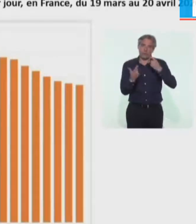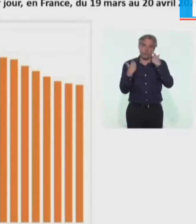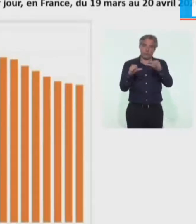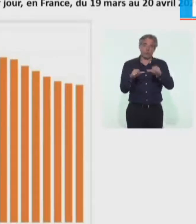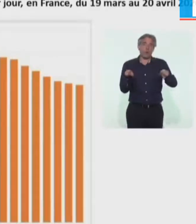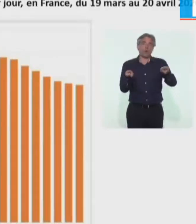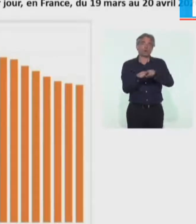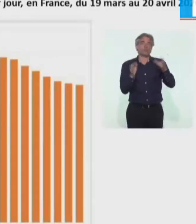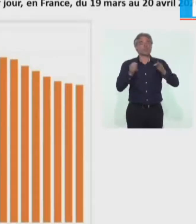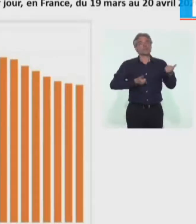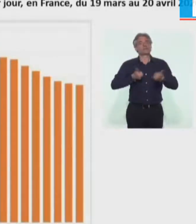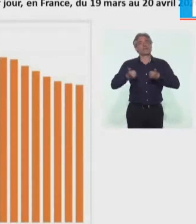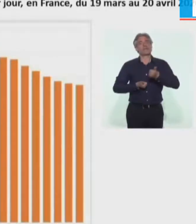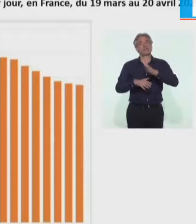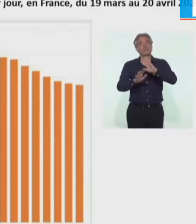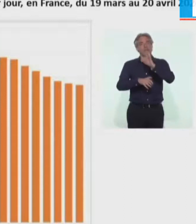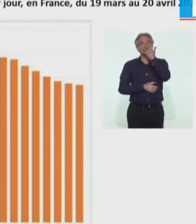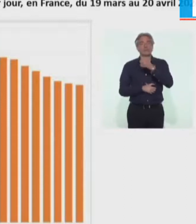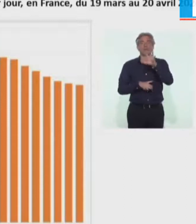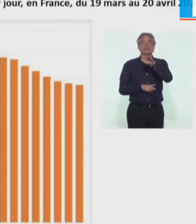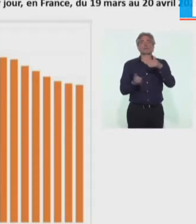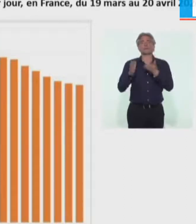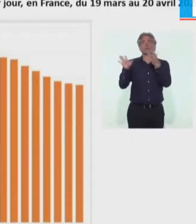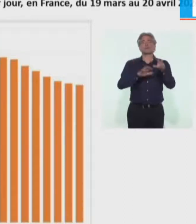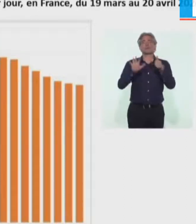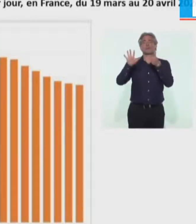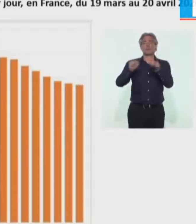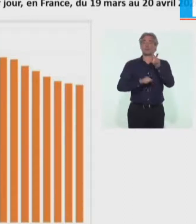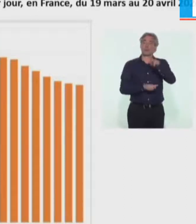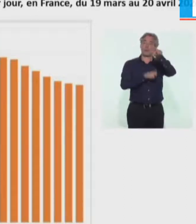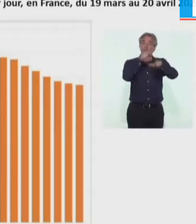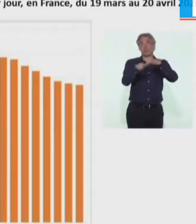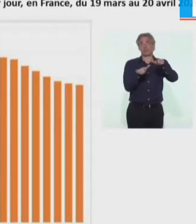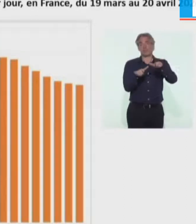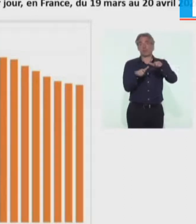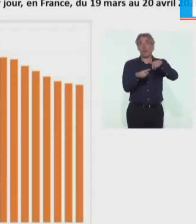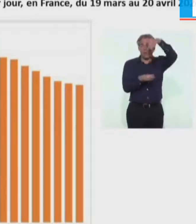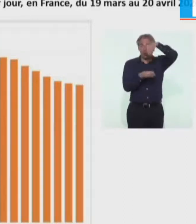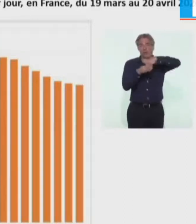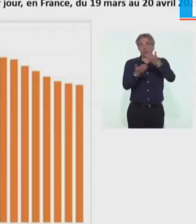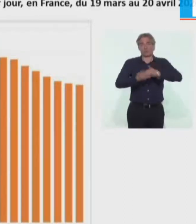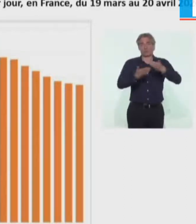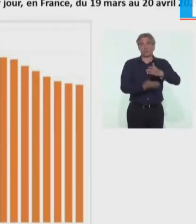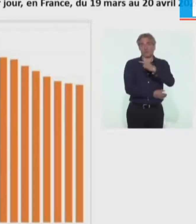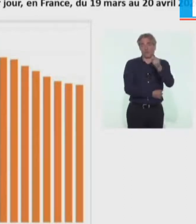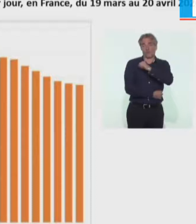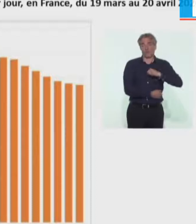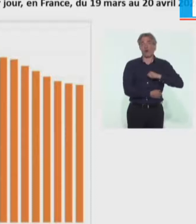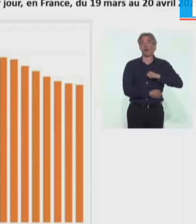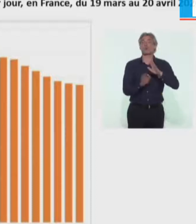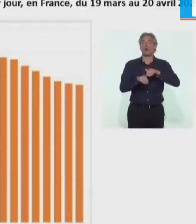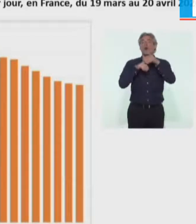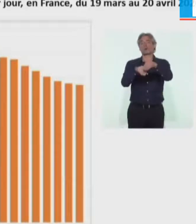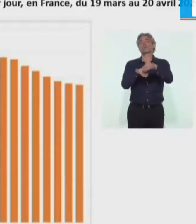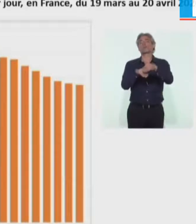les réanimations. 5 863 patients dans un état grave sont actuellement